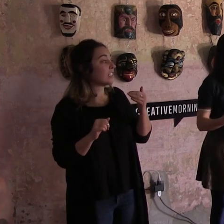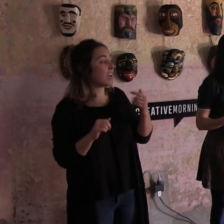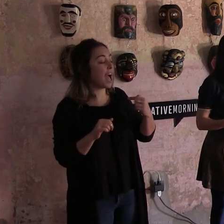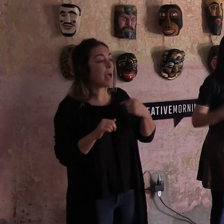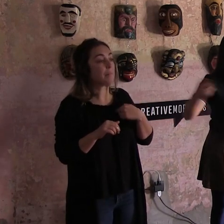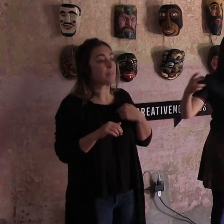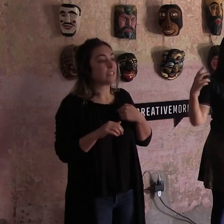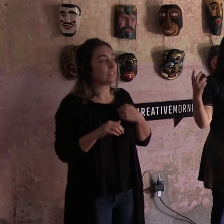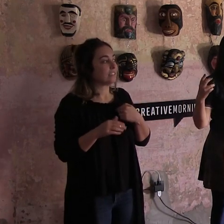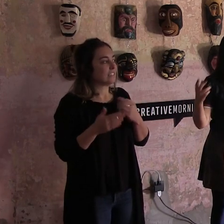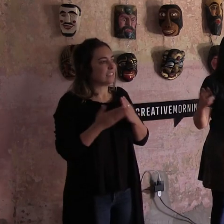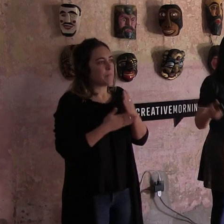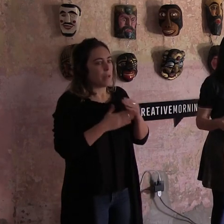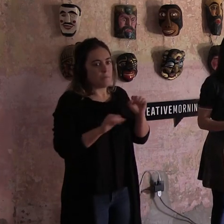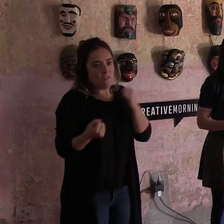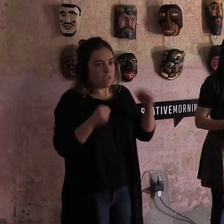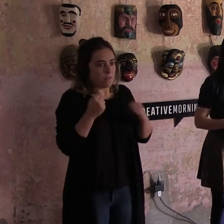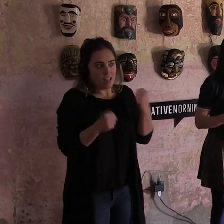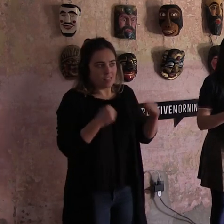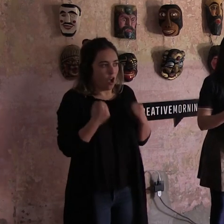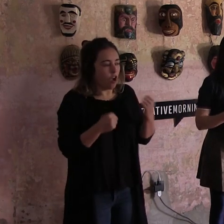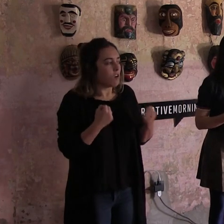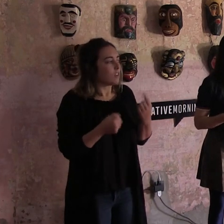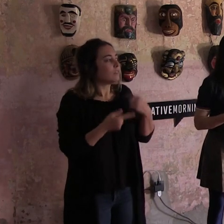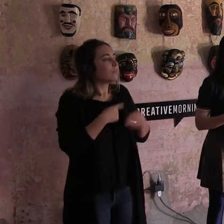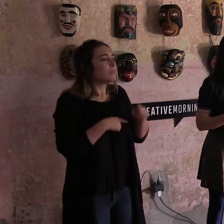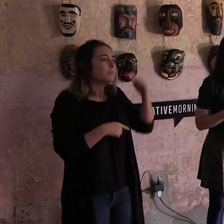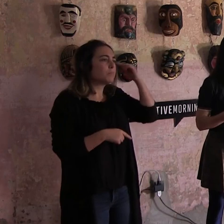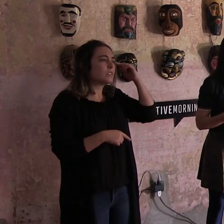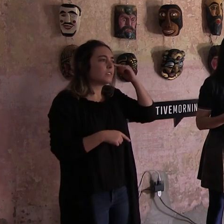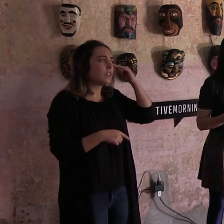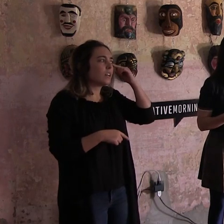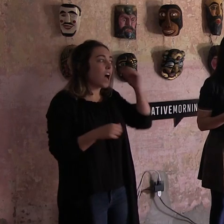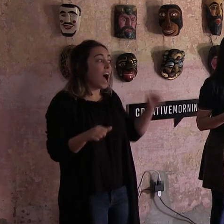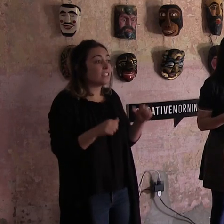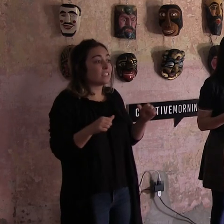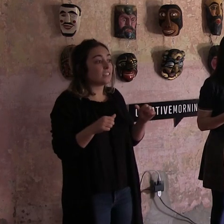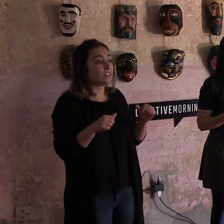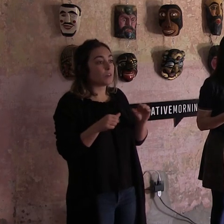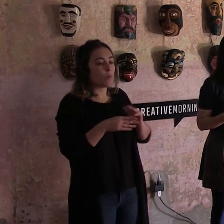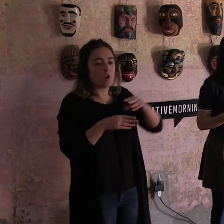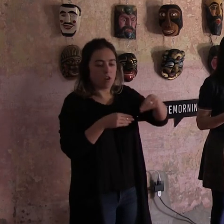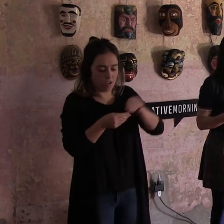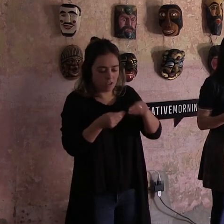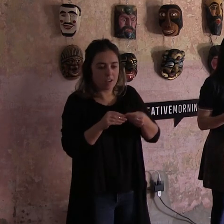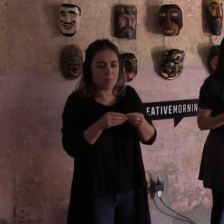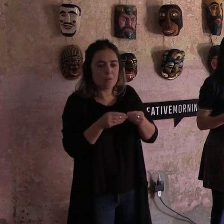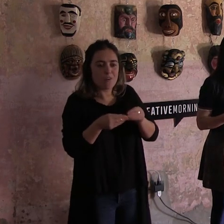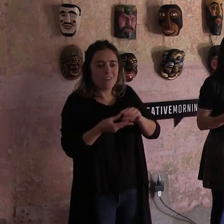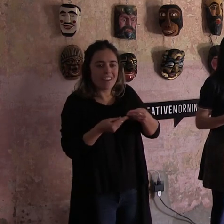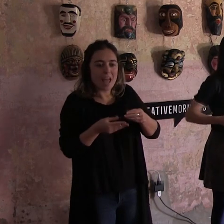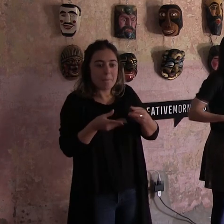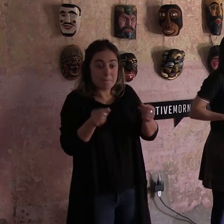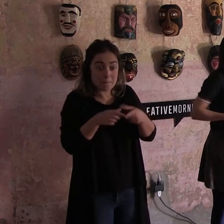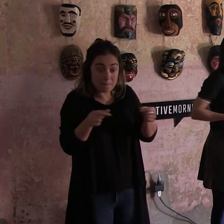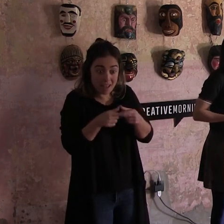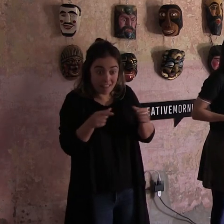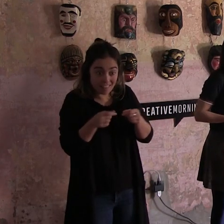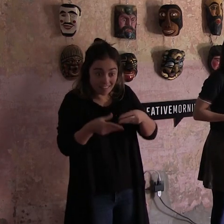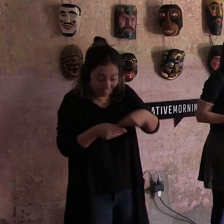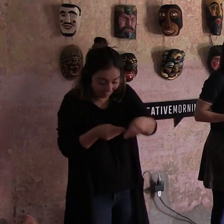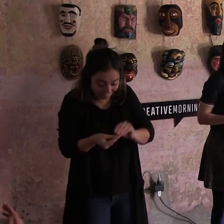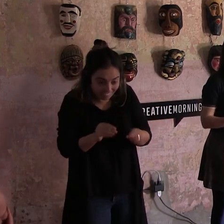ejemplo, yo soy muy del movimiento y para pensar hago origami, por ejemplo. Y la cabeza se me va. Hay gente que